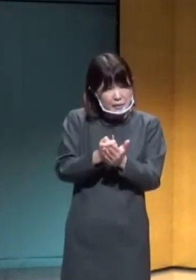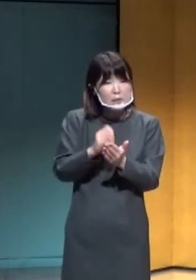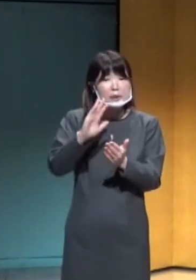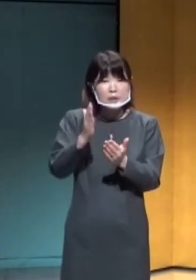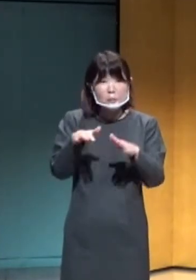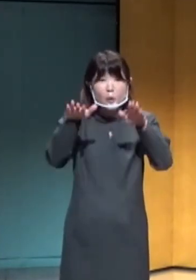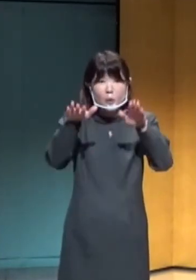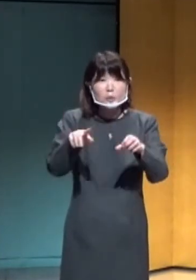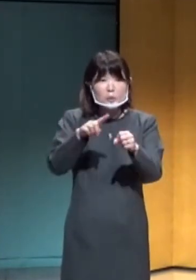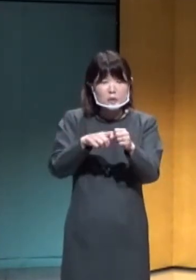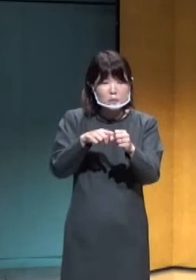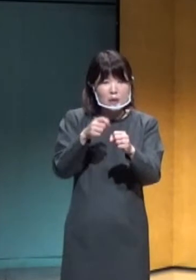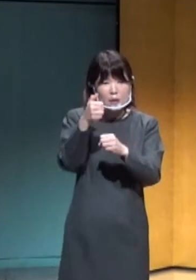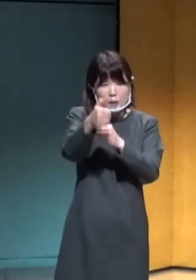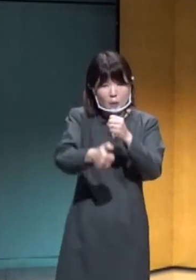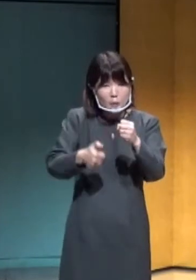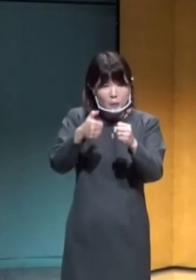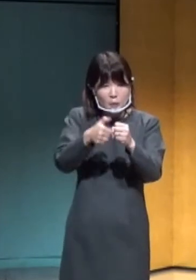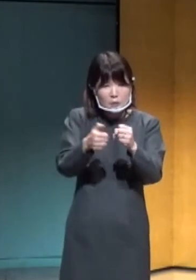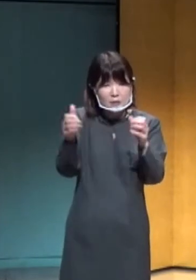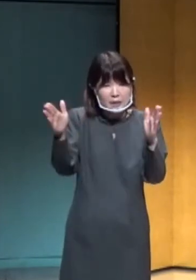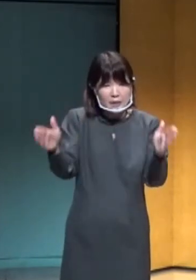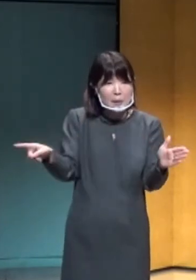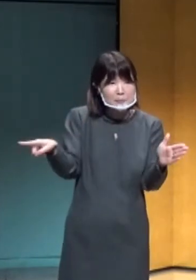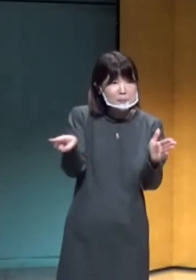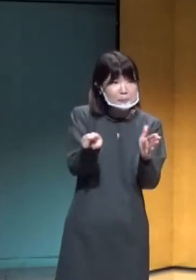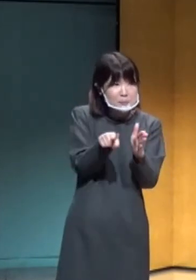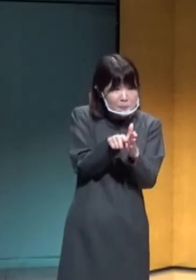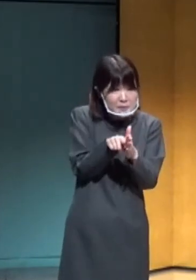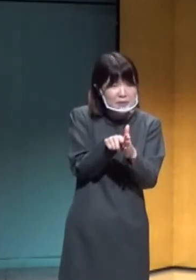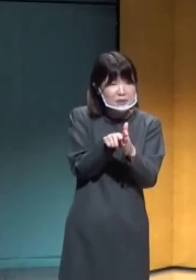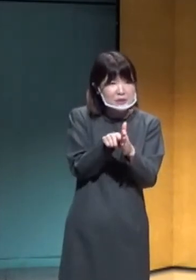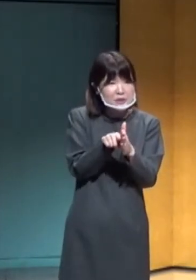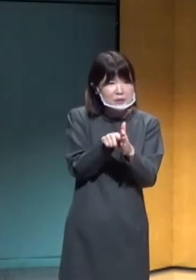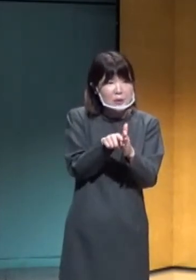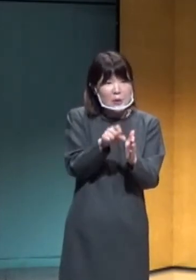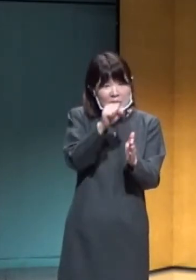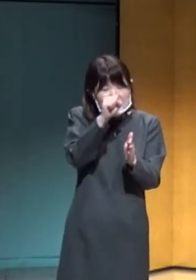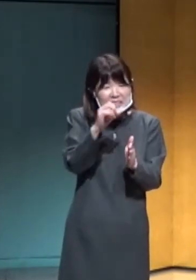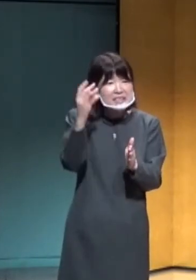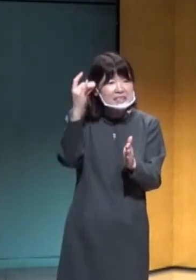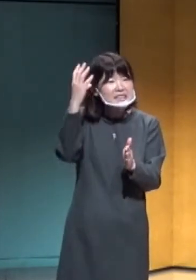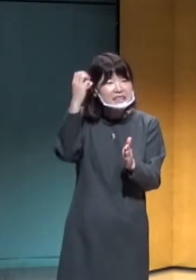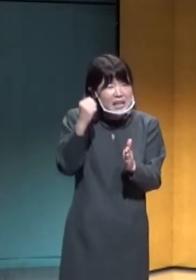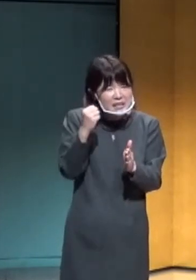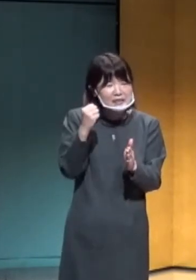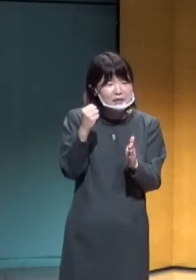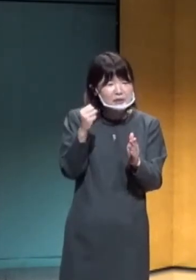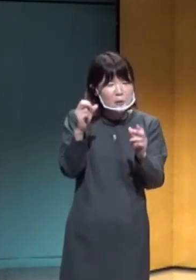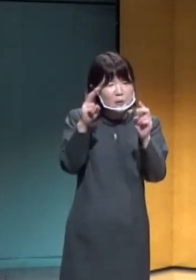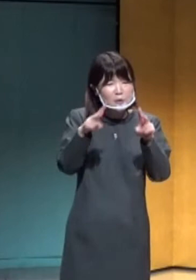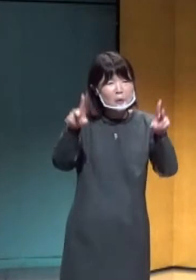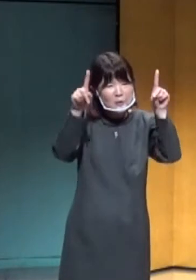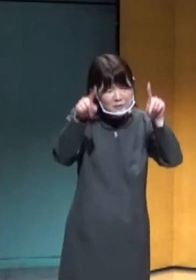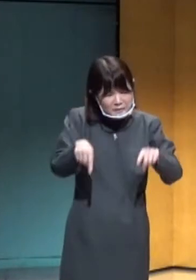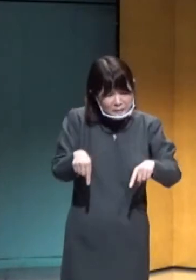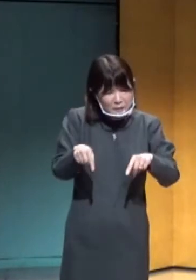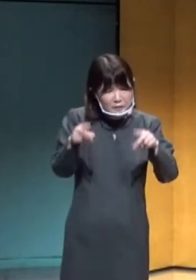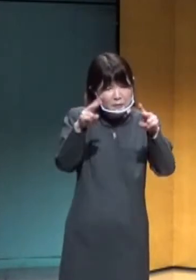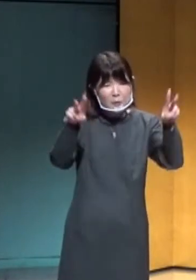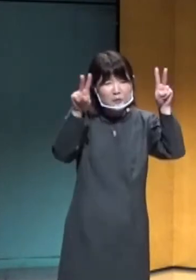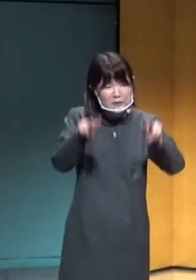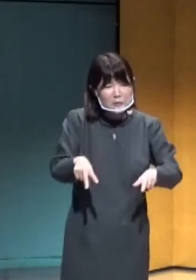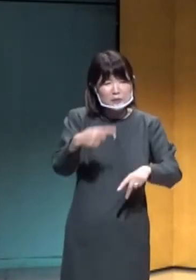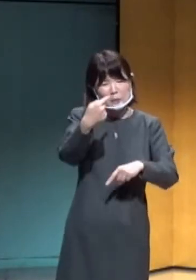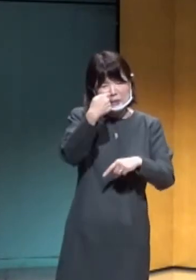市政50周年を迎える初めのスタートの事業として何としても開催をしたかったわけでございます。こ